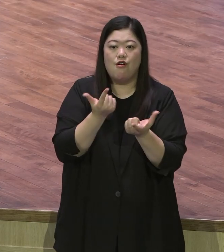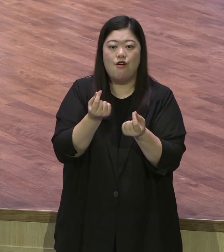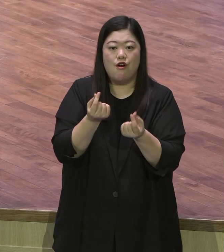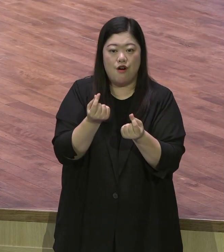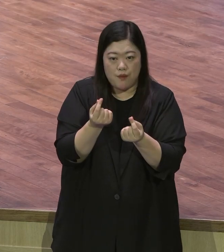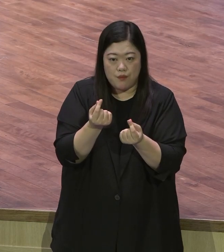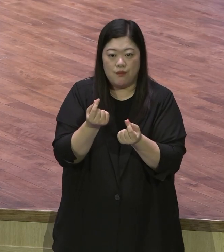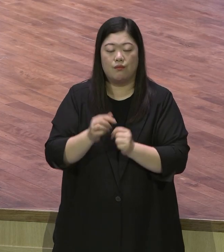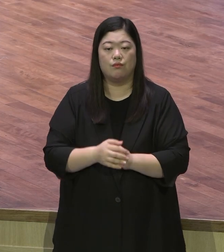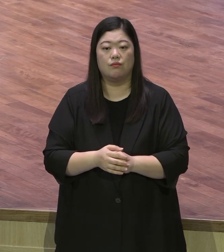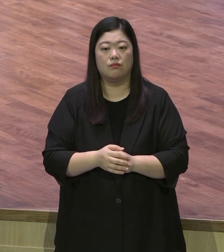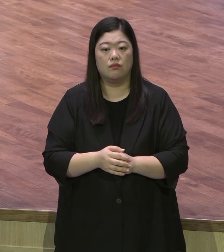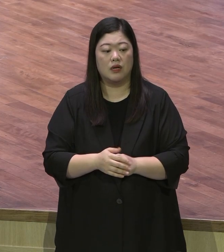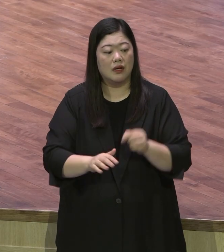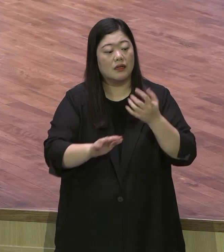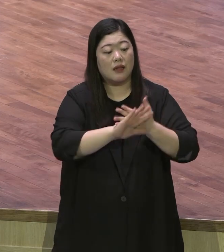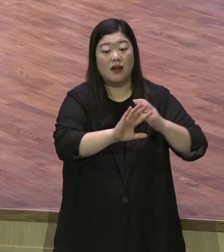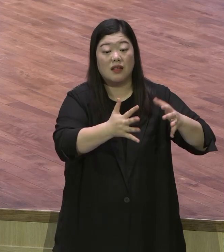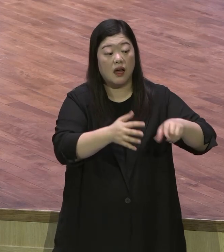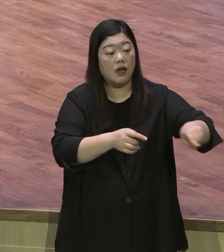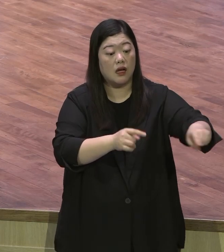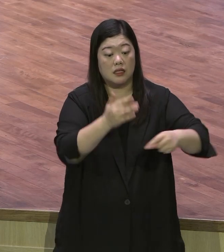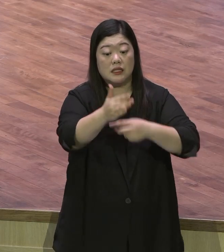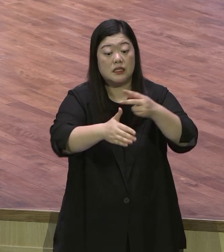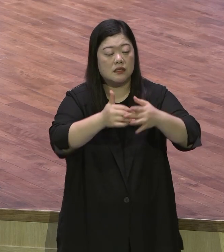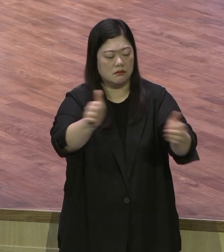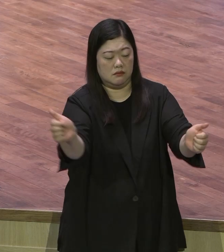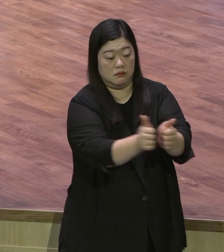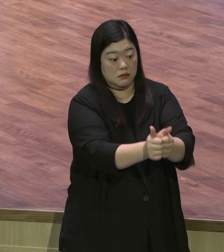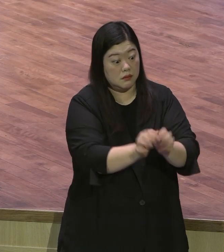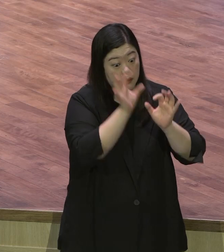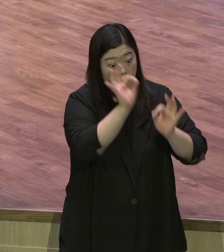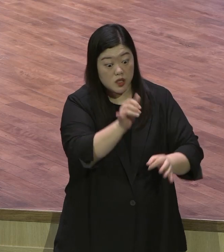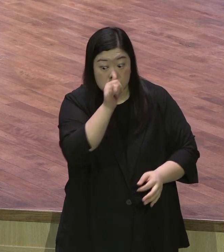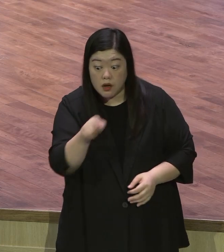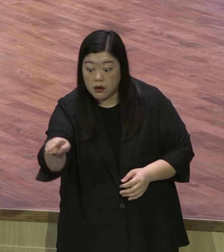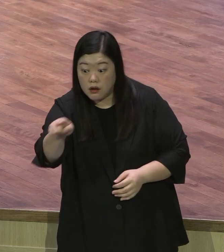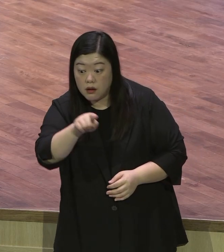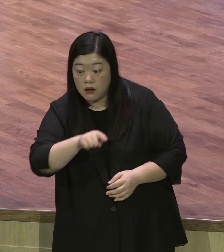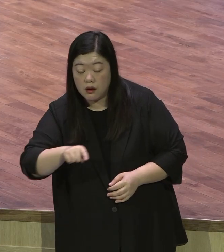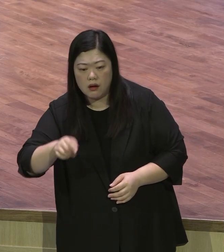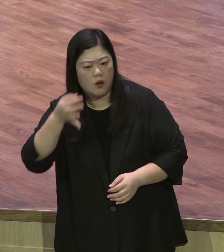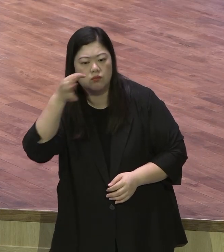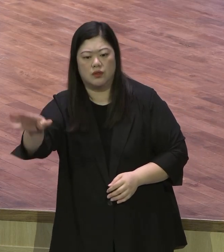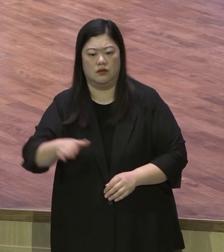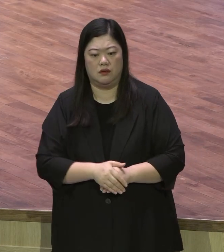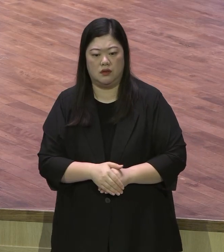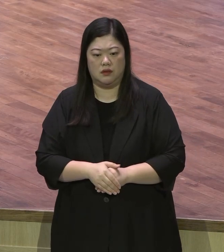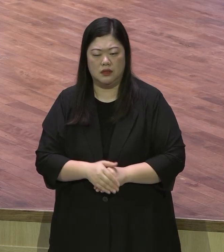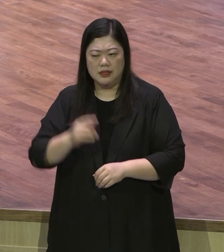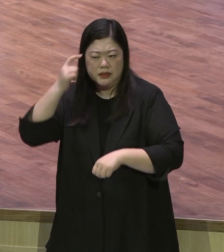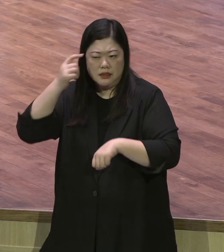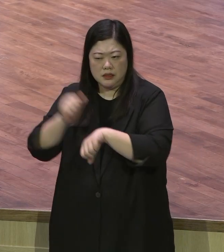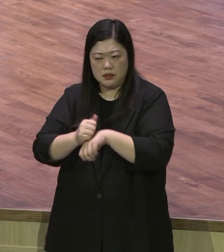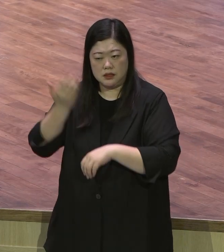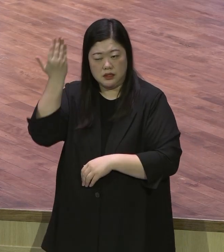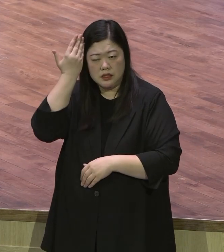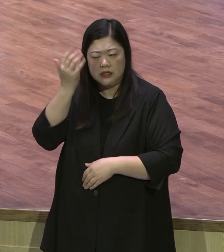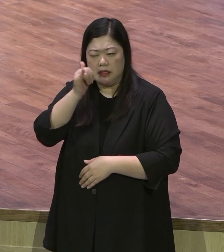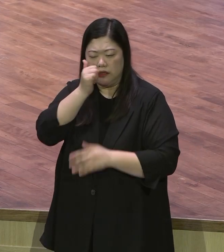가까이 함을 얻은 큰 나라가 어디 있느냐. 지혜와 지식이 있는 백성의 특징은